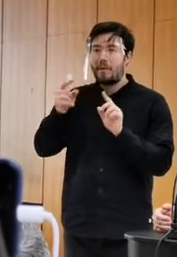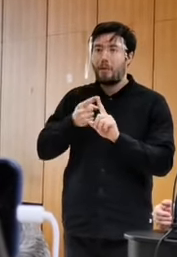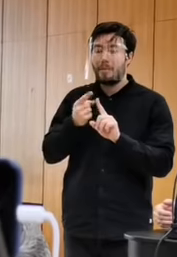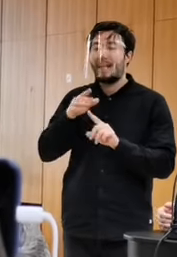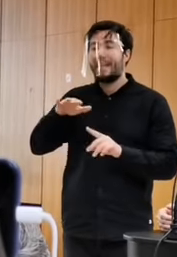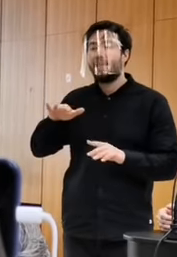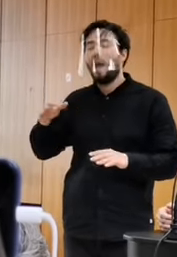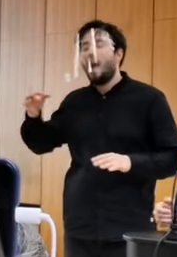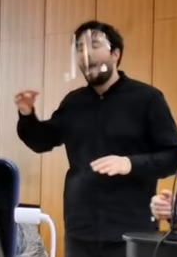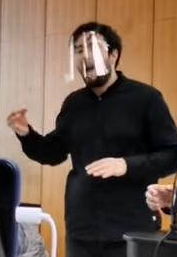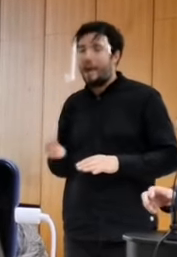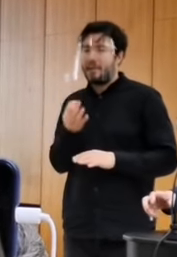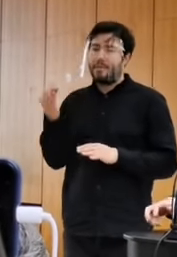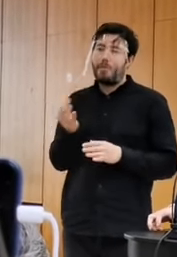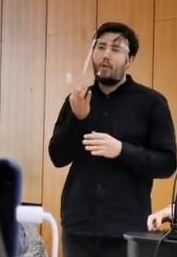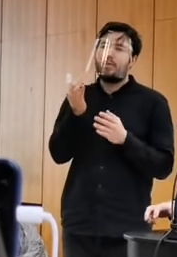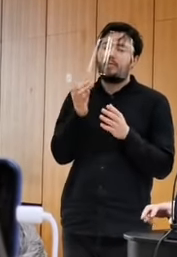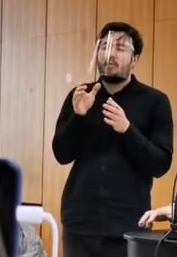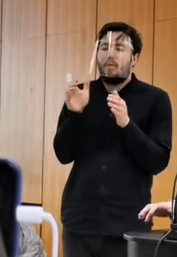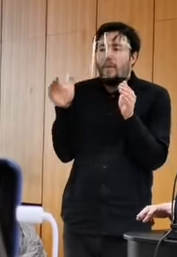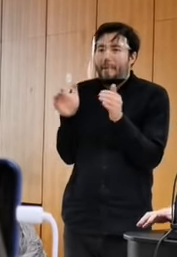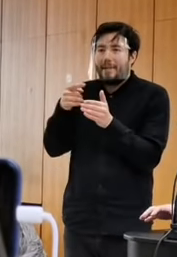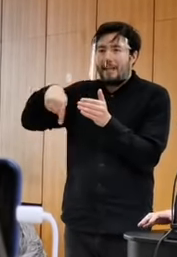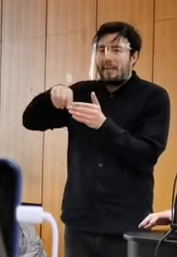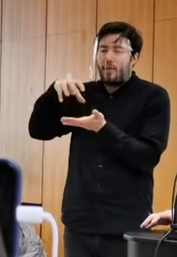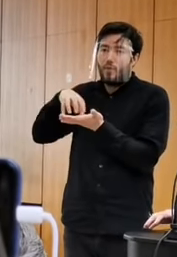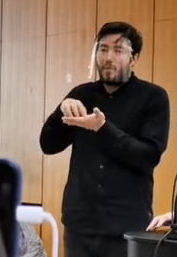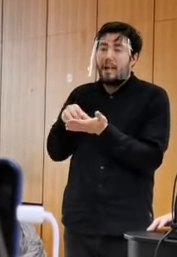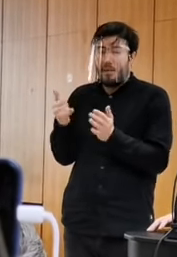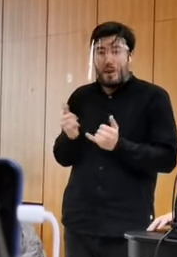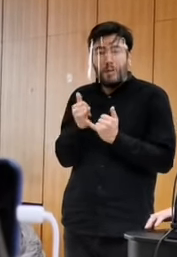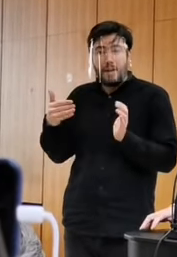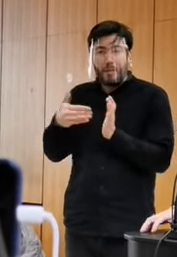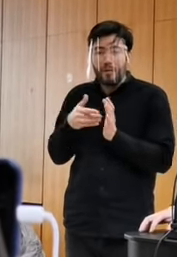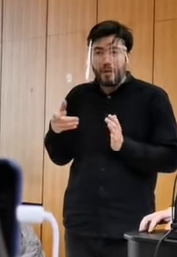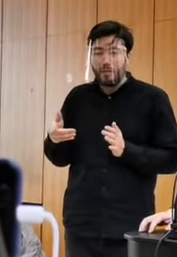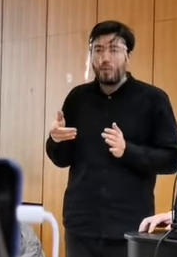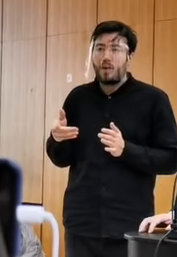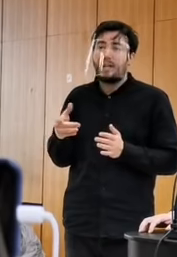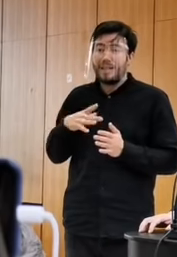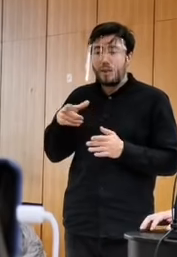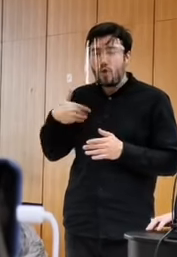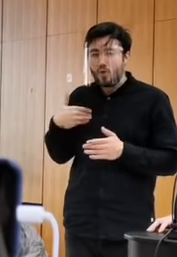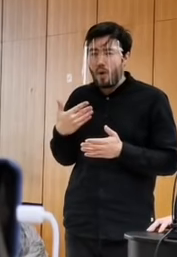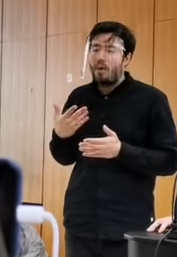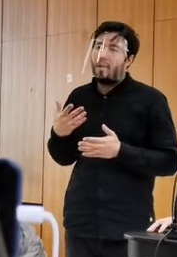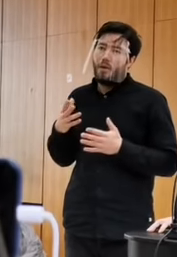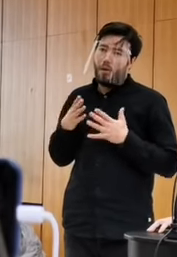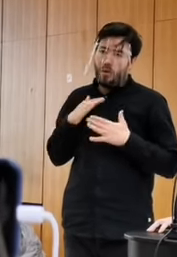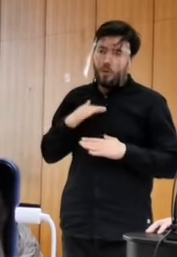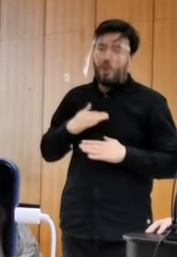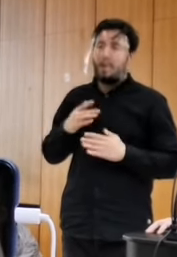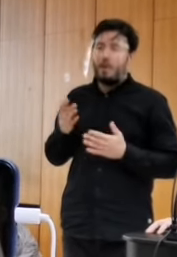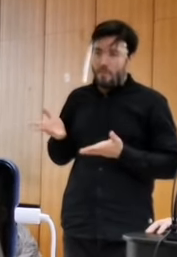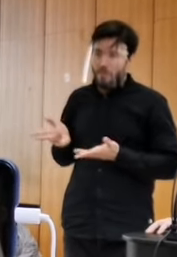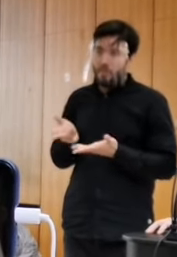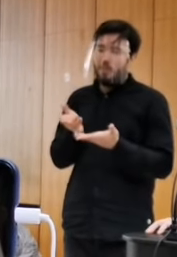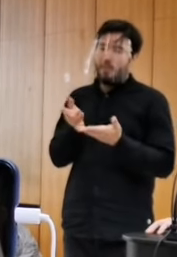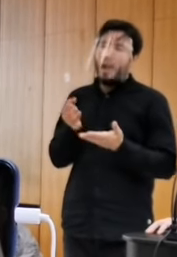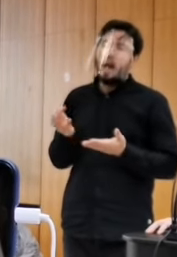školách aspoň v tej obmedzenej skupine, ktorá to naozaj potrebuje a ktorá naozaj chce ísť do škôl. Preto aj v rámci